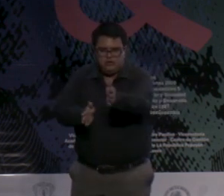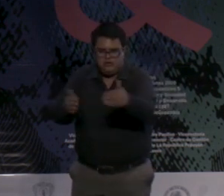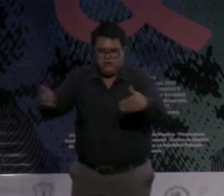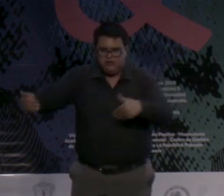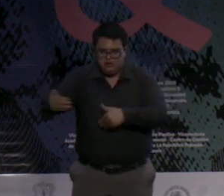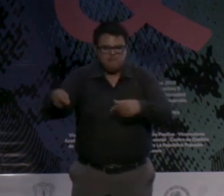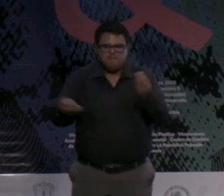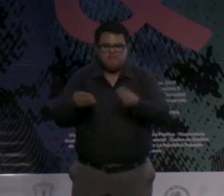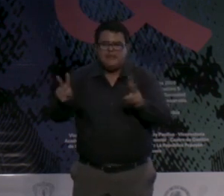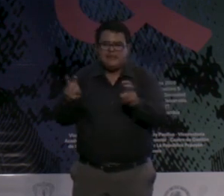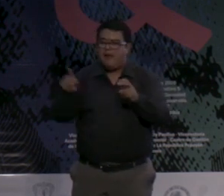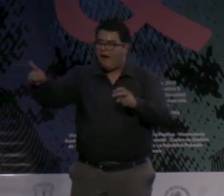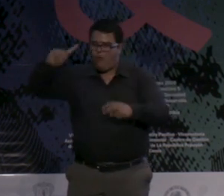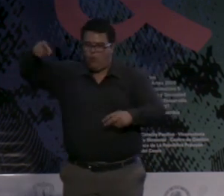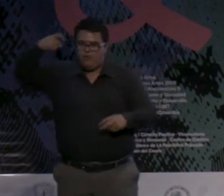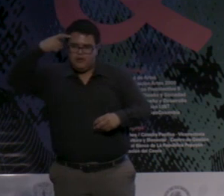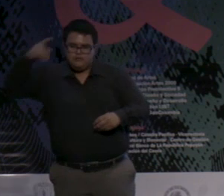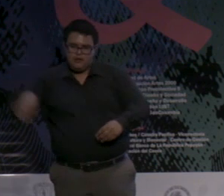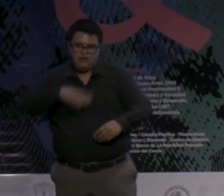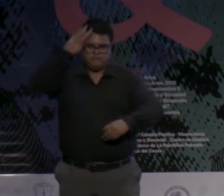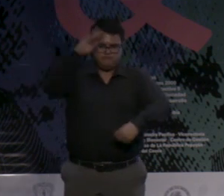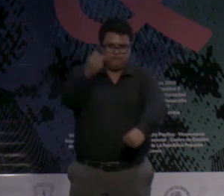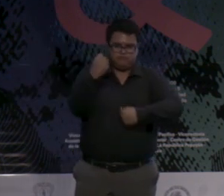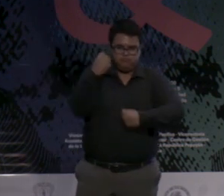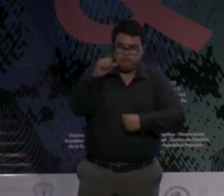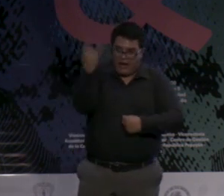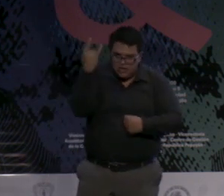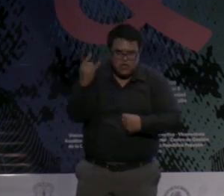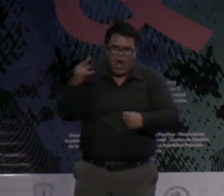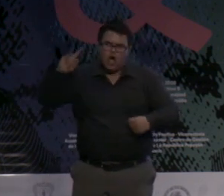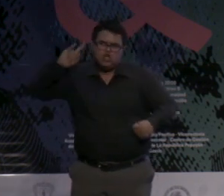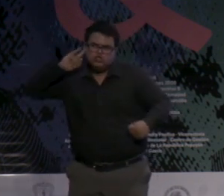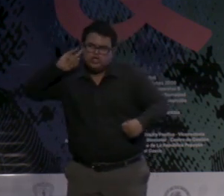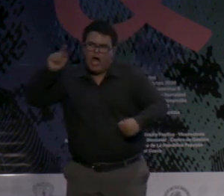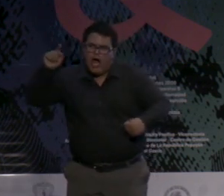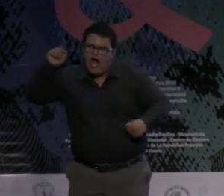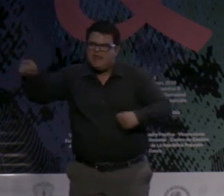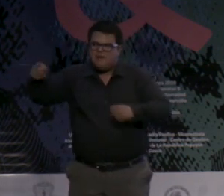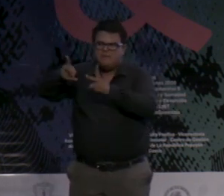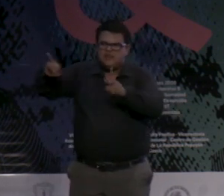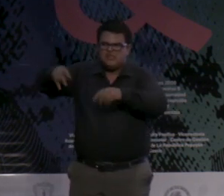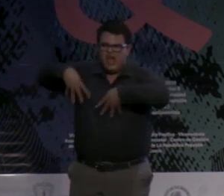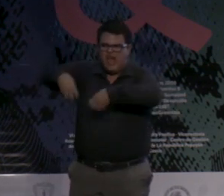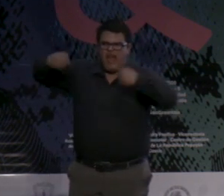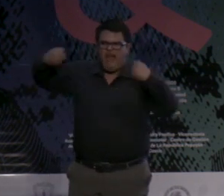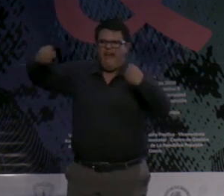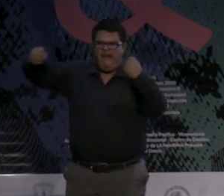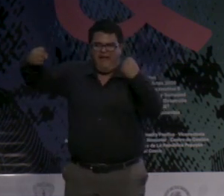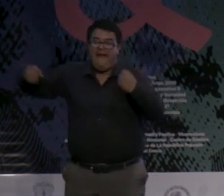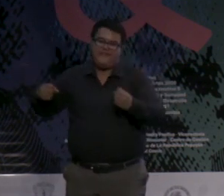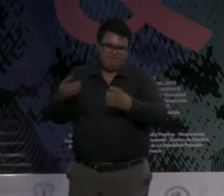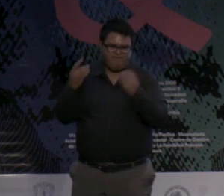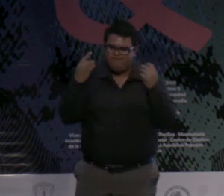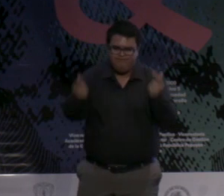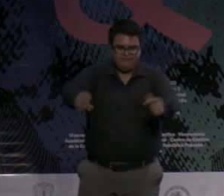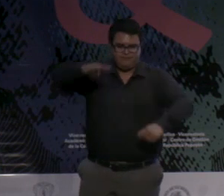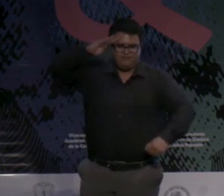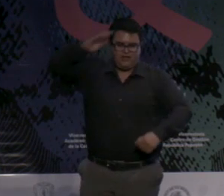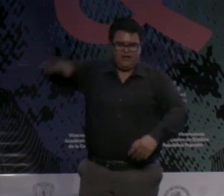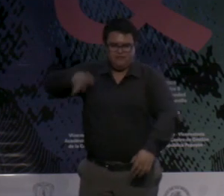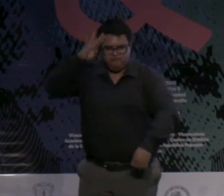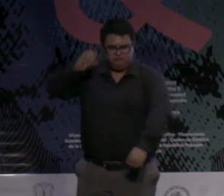batallones con los lugares de gobierno de la ciudad, de tal manera que si había alguna amenaza para la ciudad, el ejército y la policía podrían llegar muy